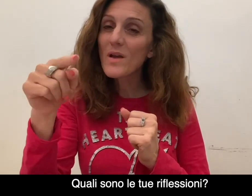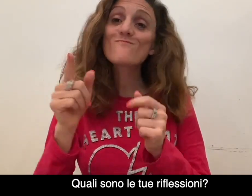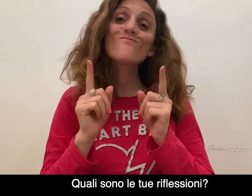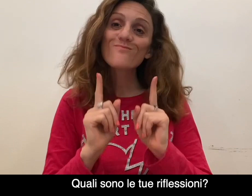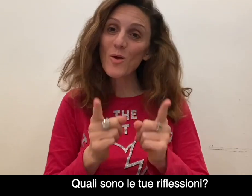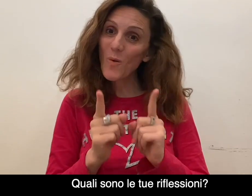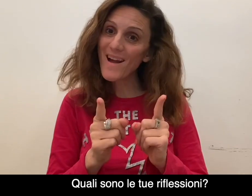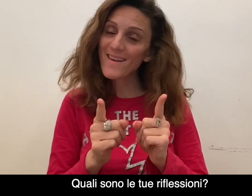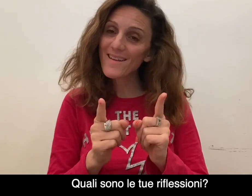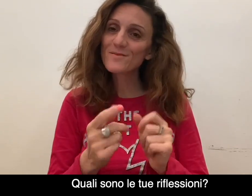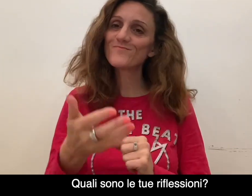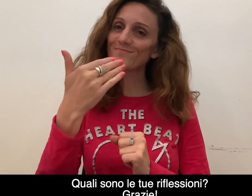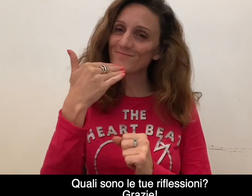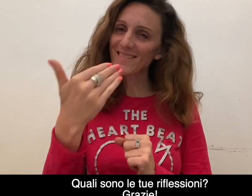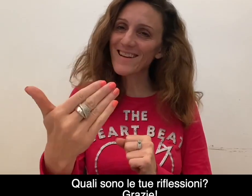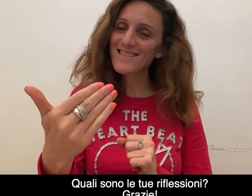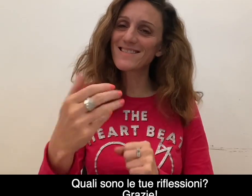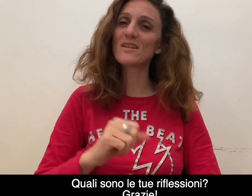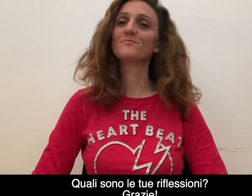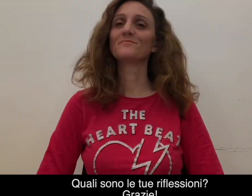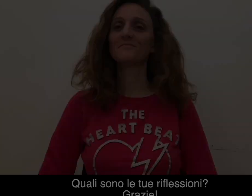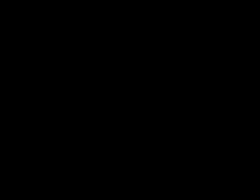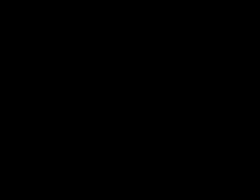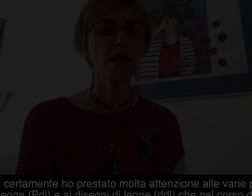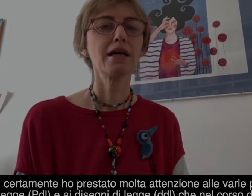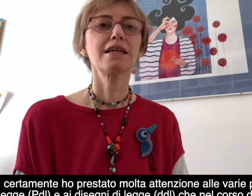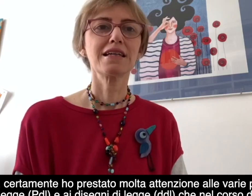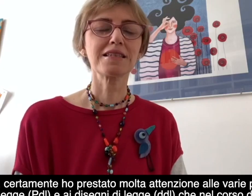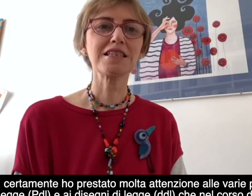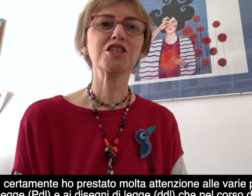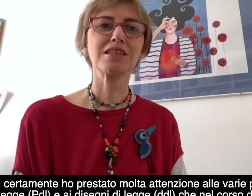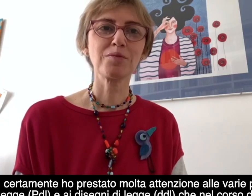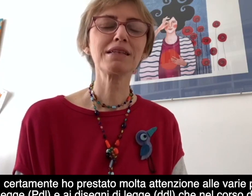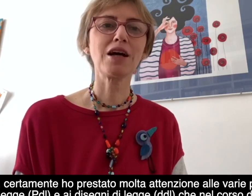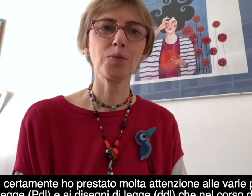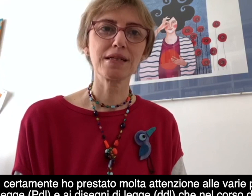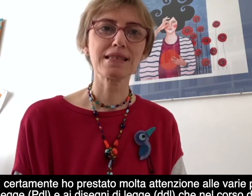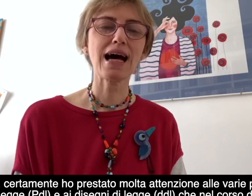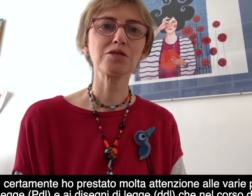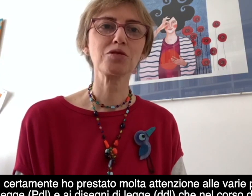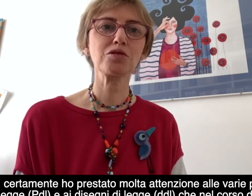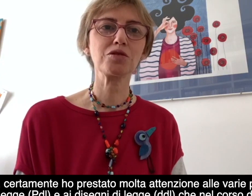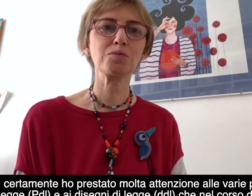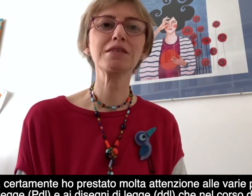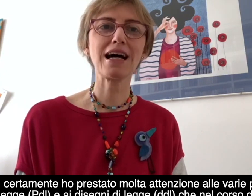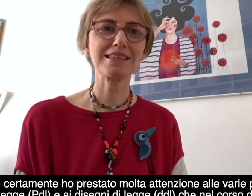tue riflessioni grazie ancora sì certamente ho prestato molta attenzione